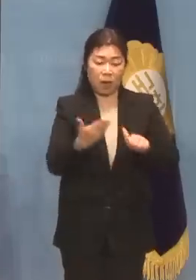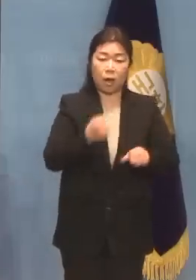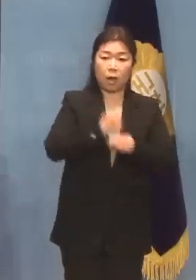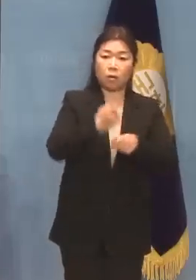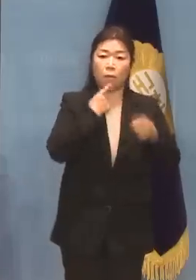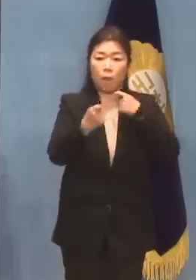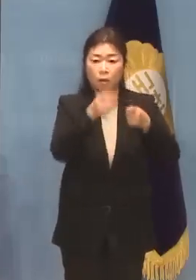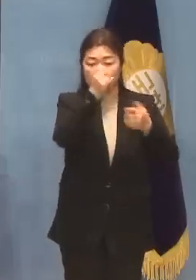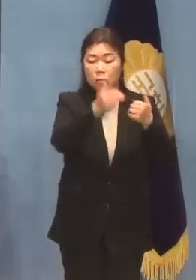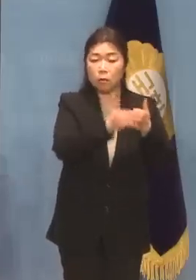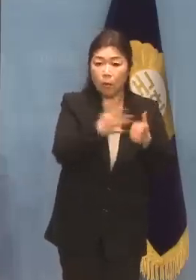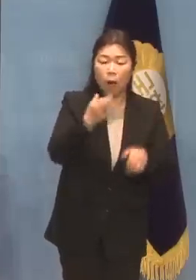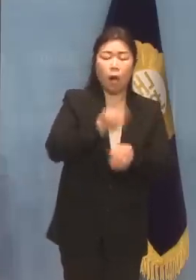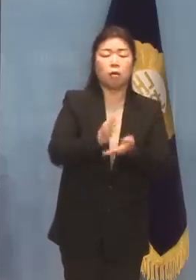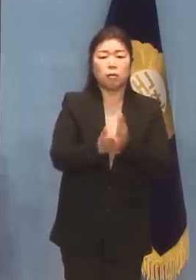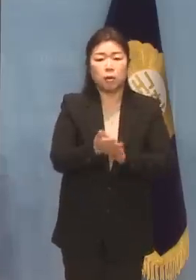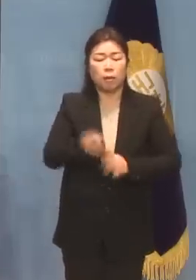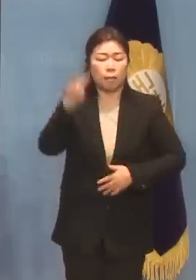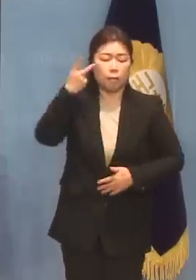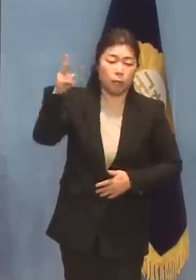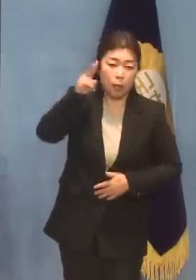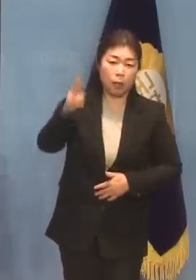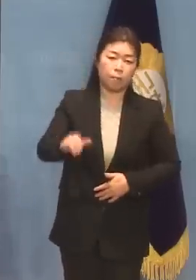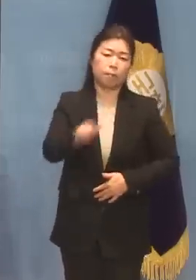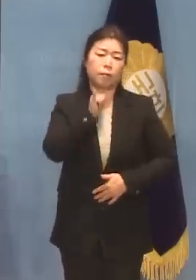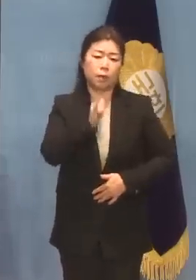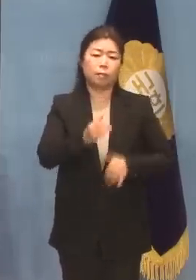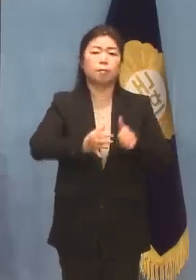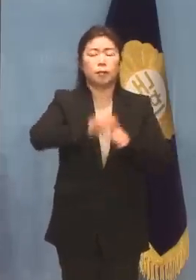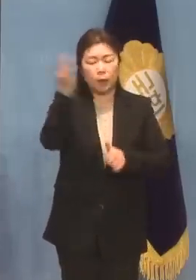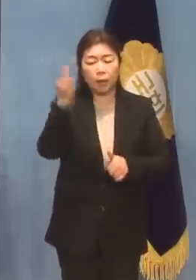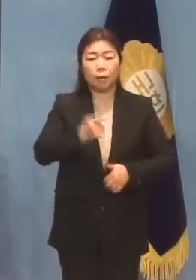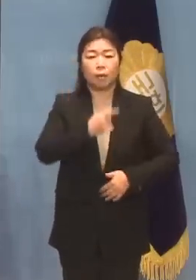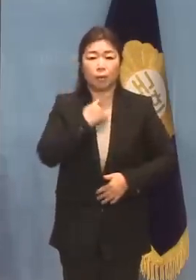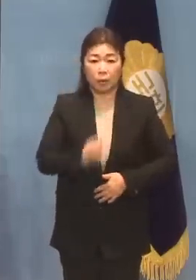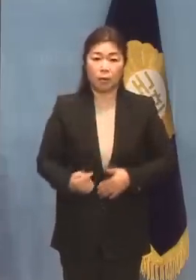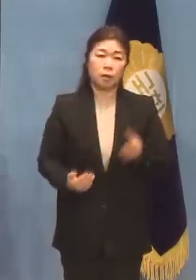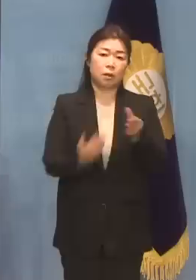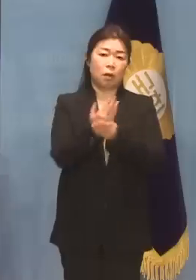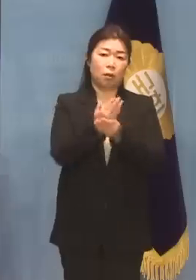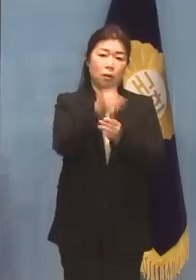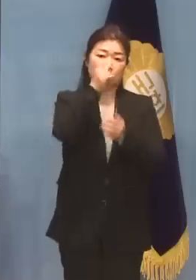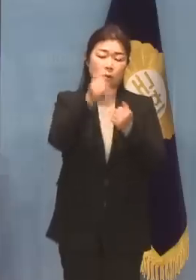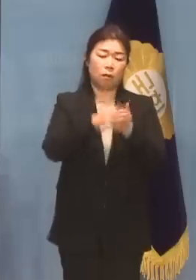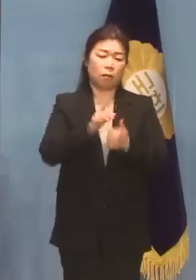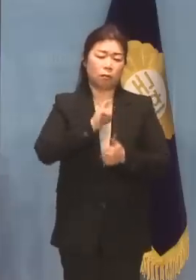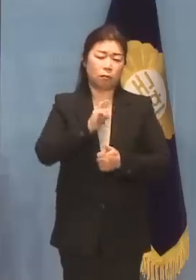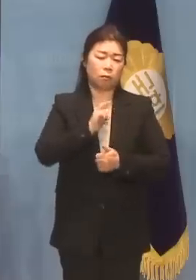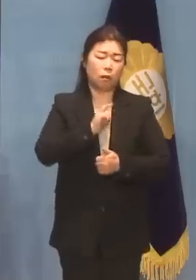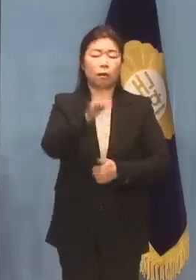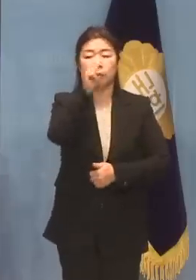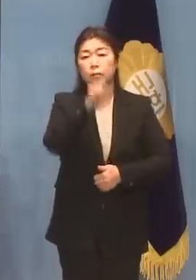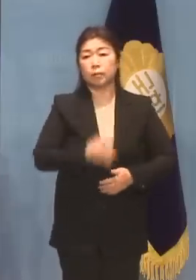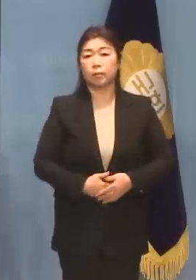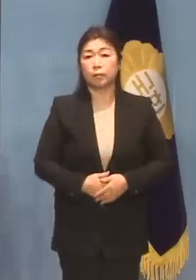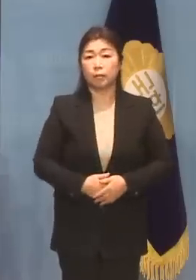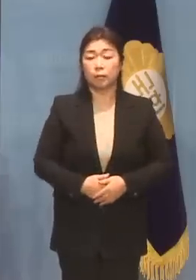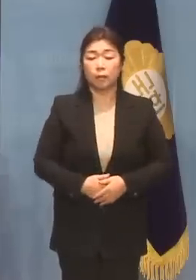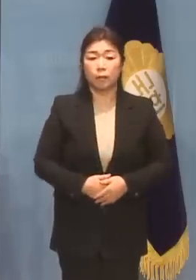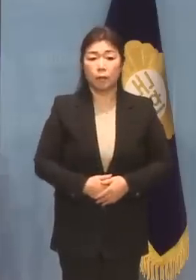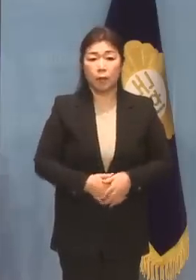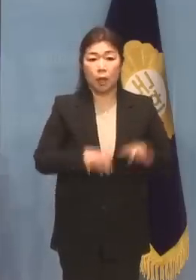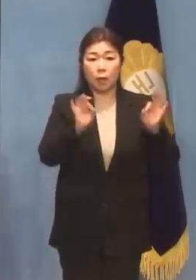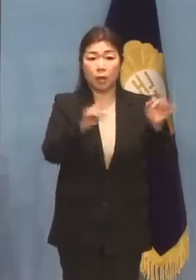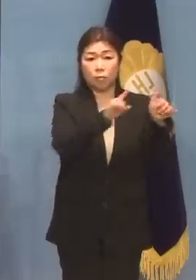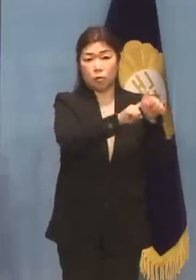느껴 결국 극단적인 선택으로 목숨을 끊었다는 의혹이 끊임없이 제기되었다. 김기현 후보의